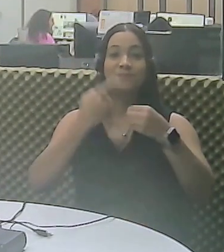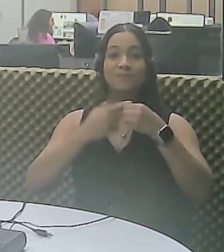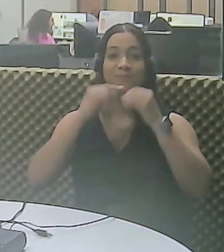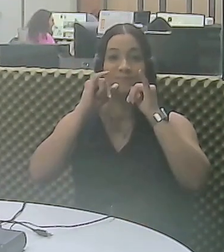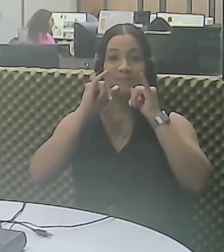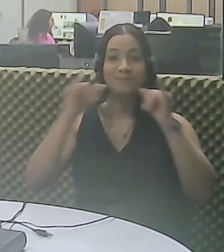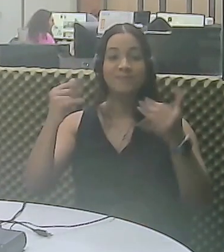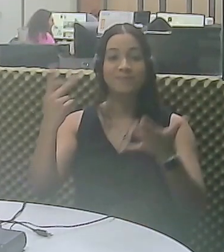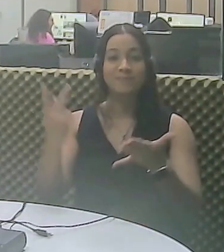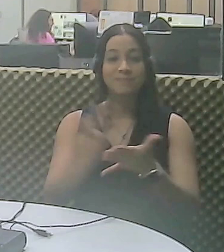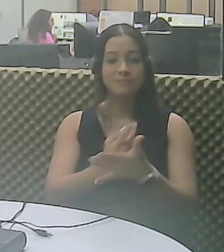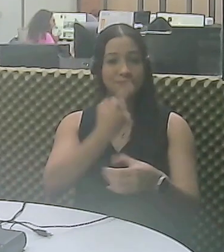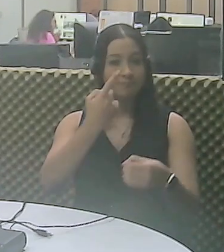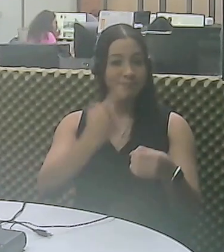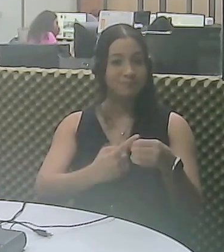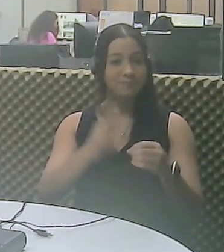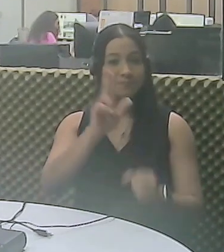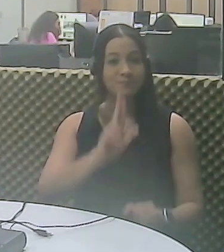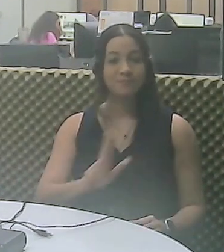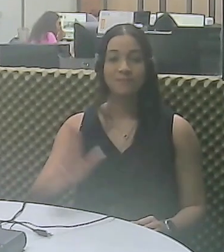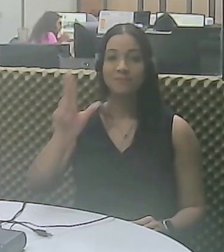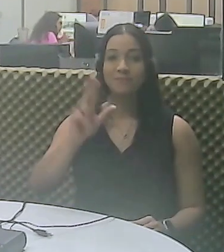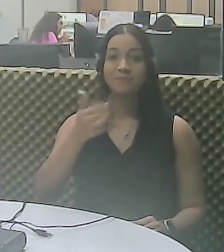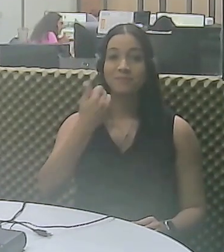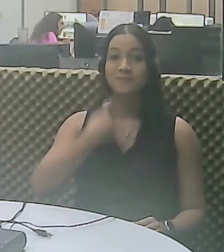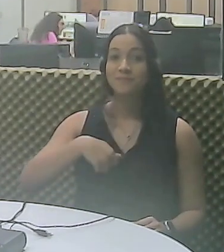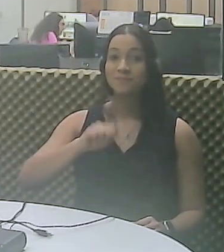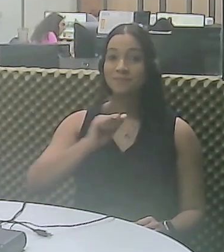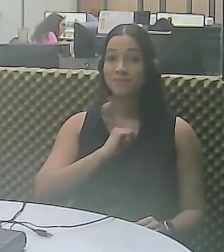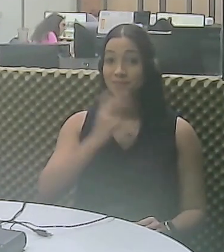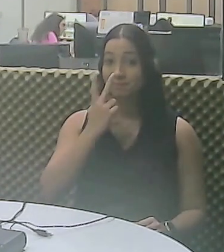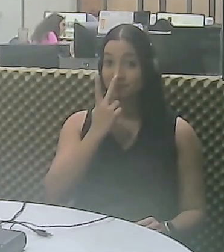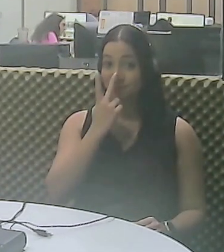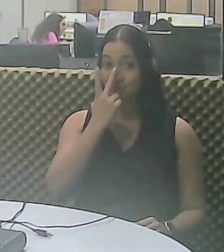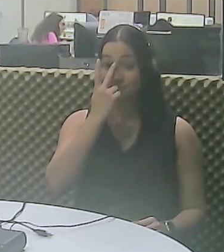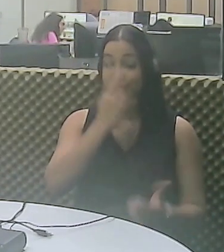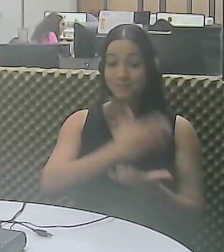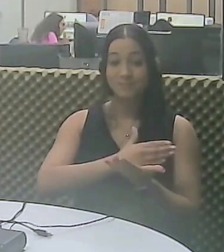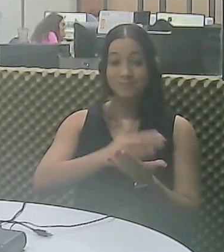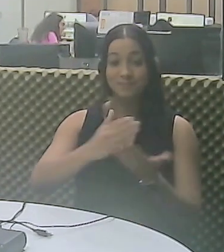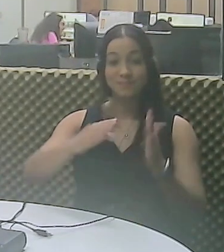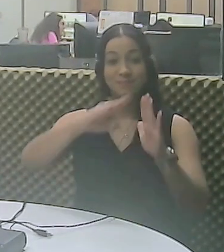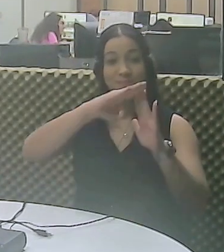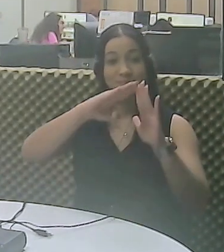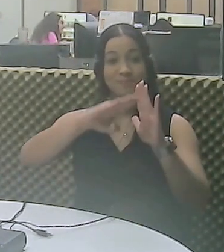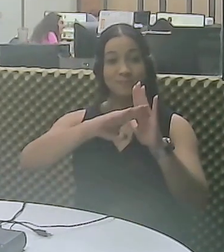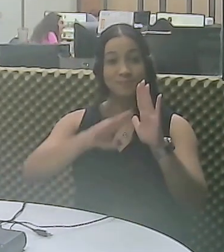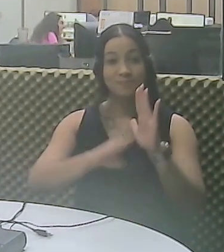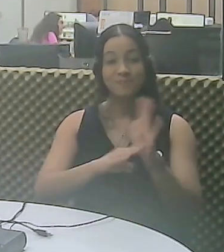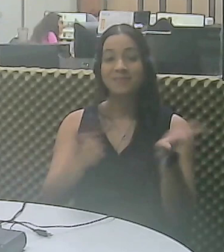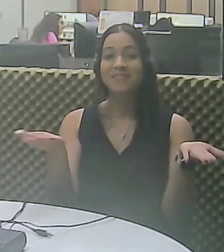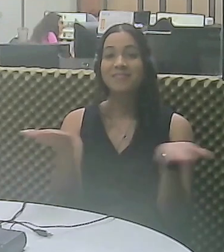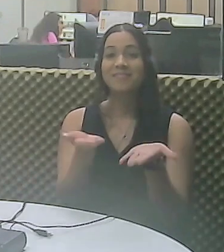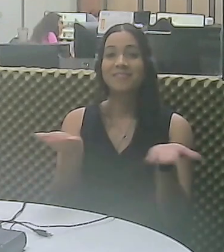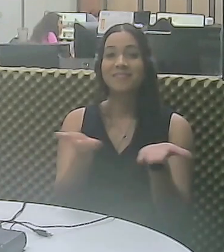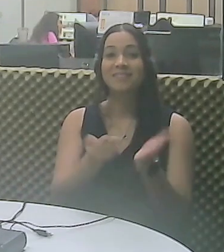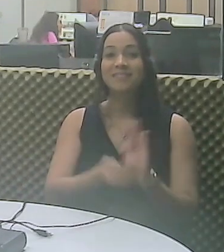boletim de notícias sobre o que de fato acontece em Uberlândia. Eu sou Vanessa Gianotti e começamos com os destaques da edição de